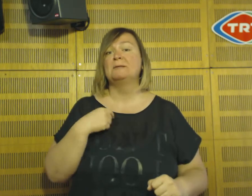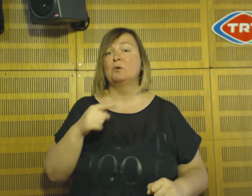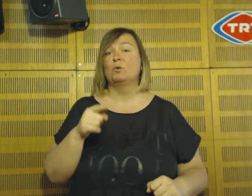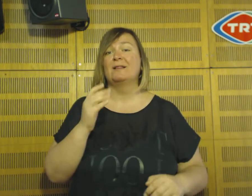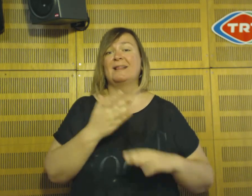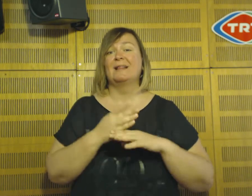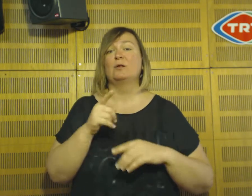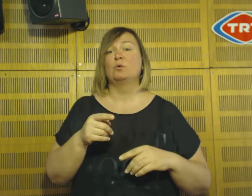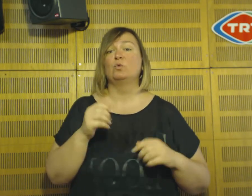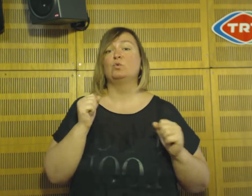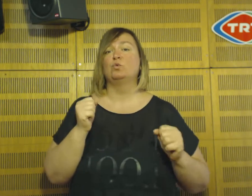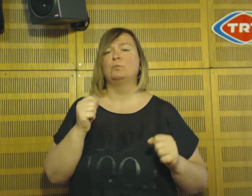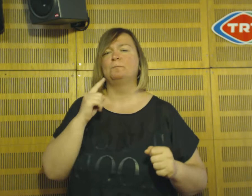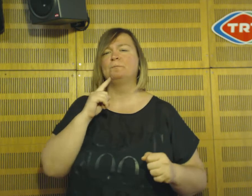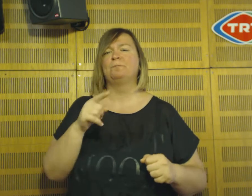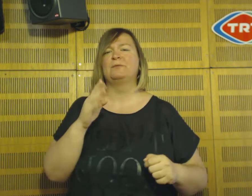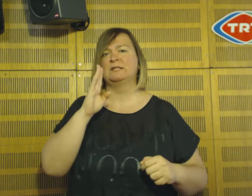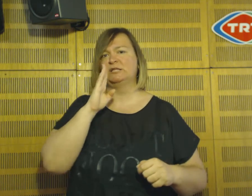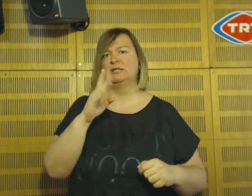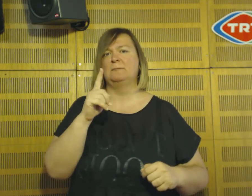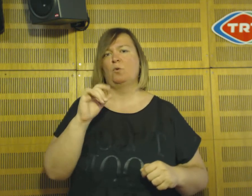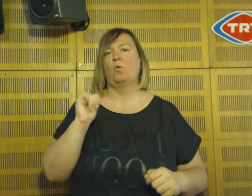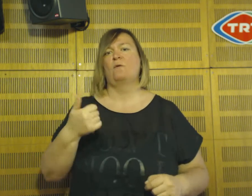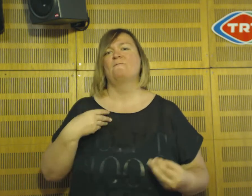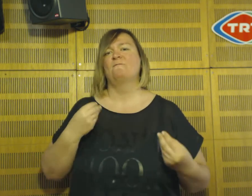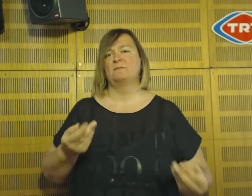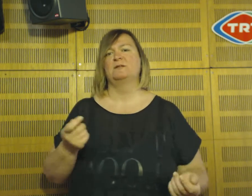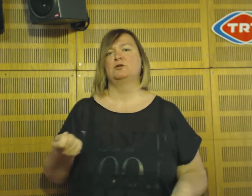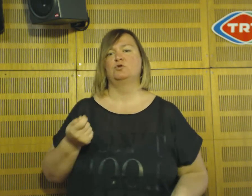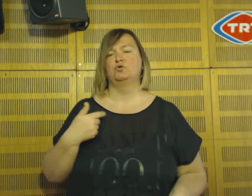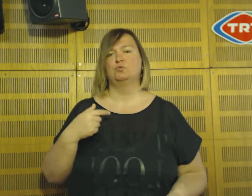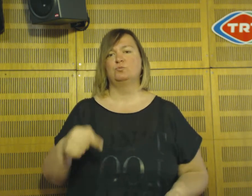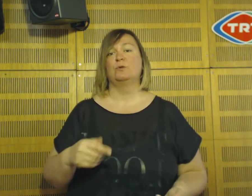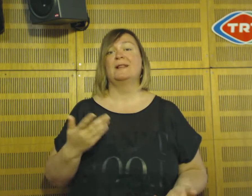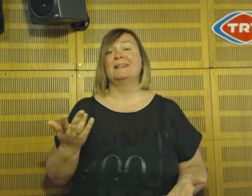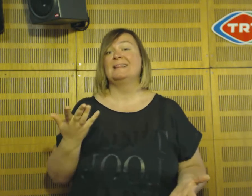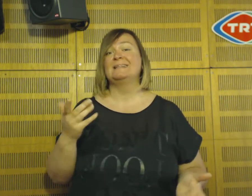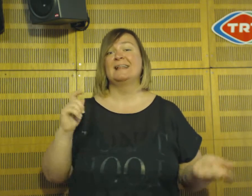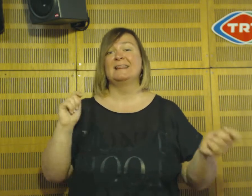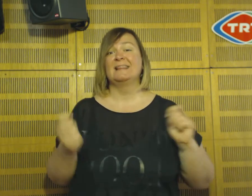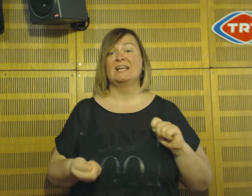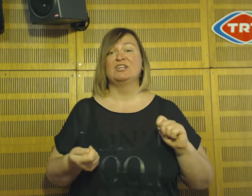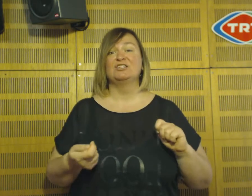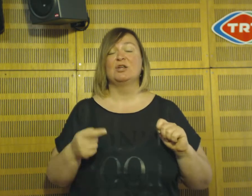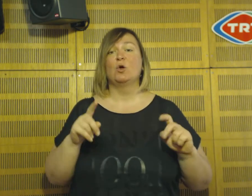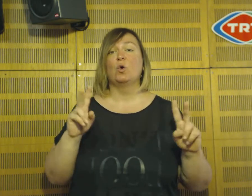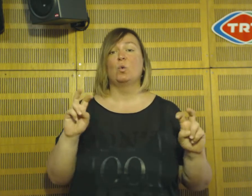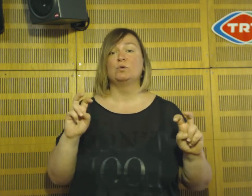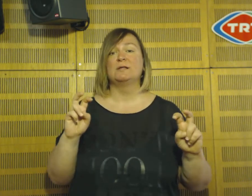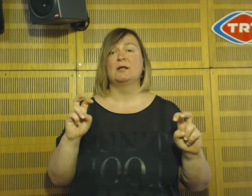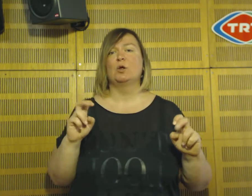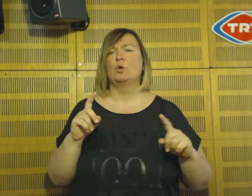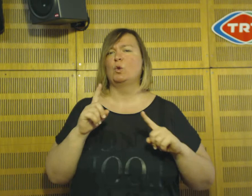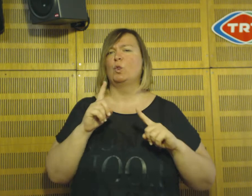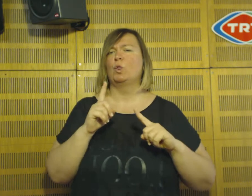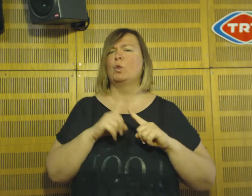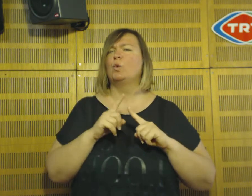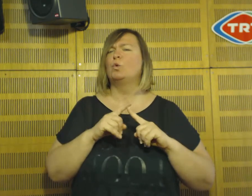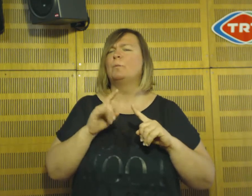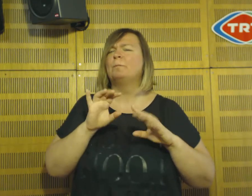bu tutum konusuna ciddi önem vermeye çalışıyoruz. Bunları nasıl değiştirecekleri konusunda bir tutum eğitim vermeye çalışıyoruz. Tutum konusunu açabilir miyiz? Ön